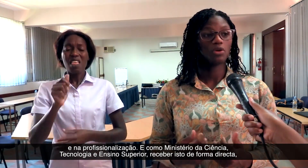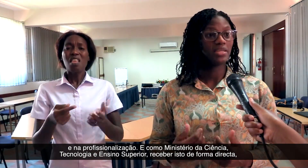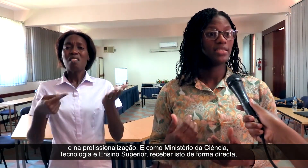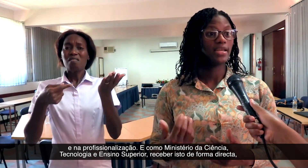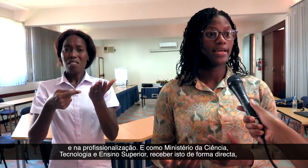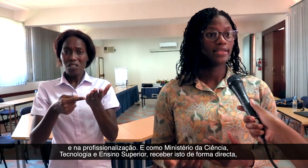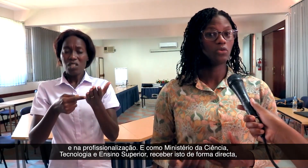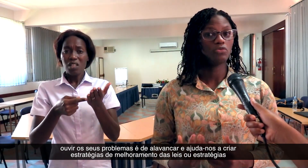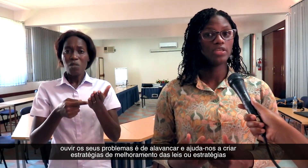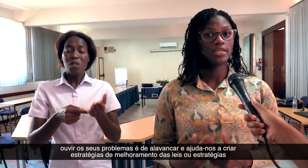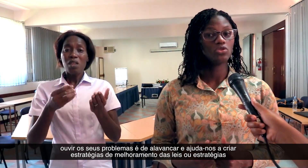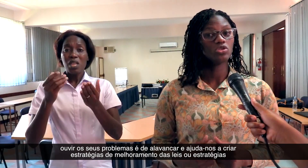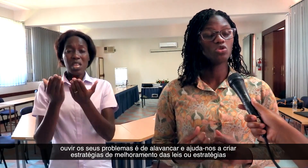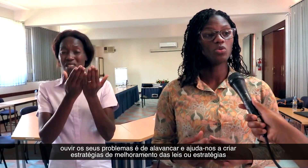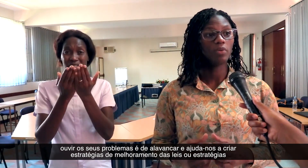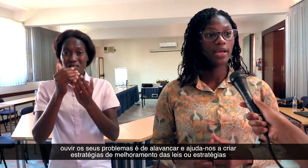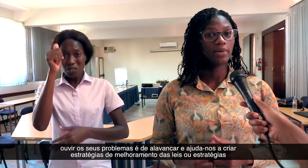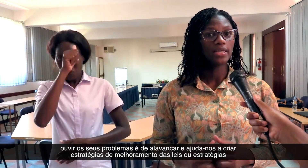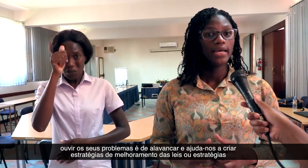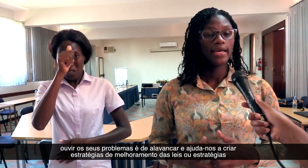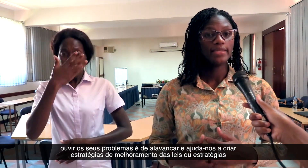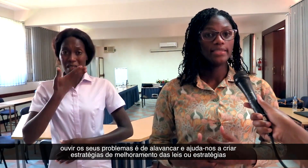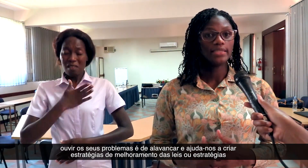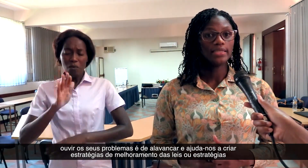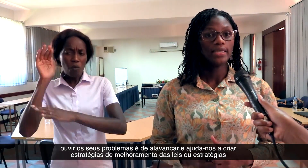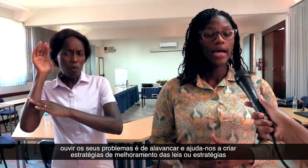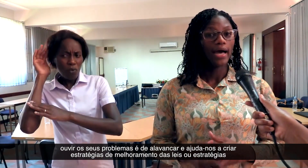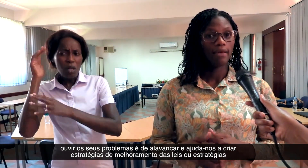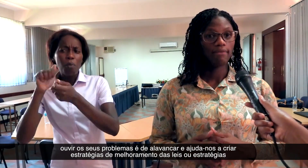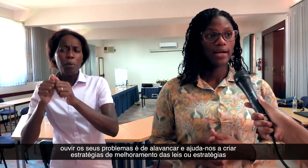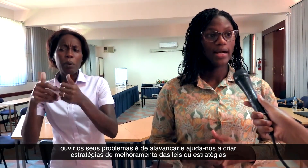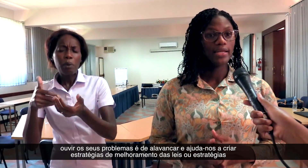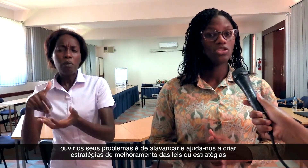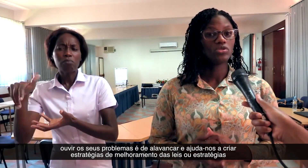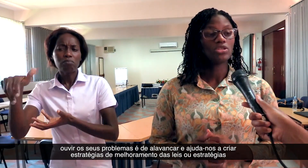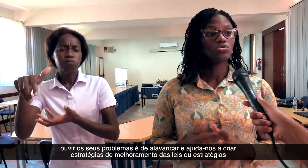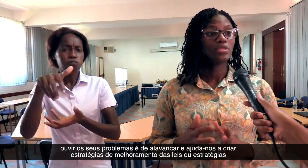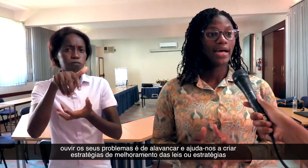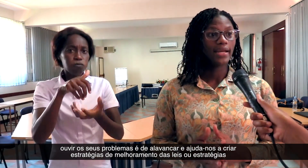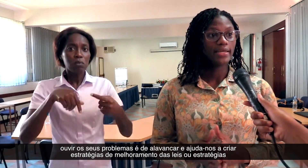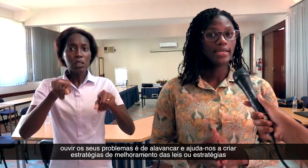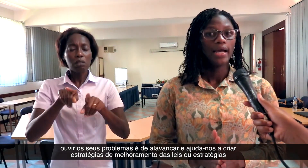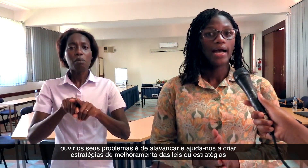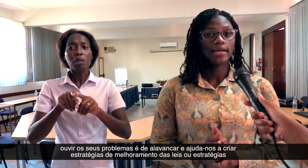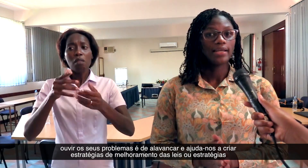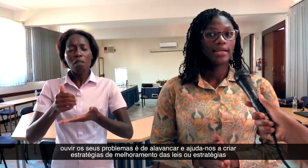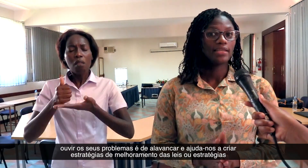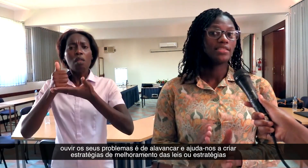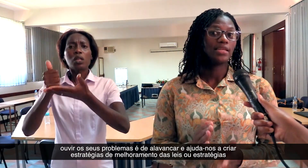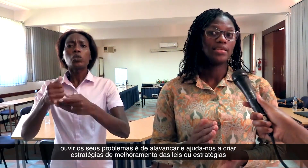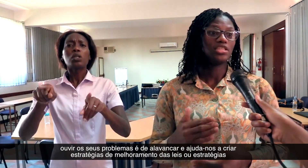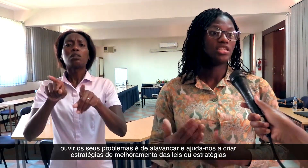de forma direta, ouvir aqui os seus problemas, de alavancar e nos ajudar aqui a